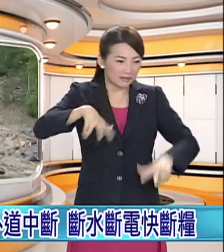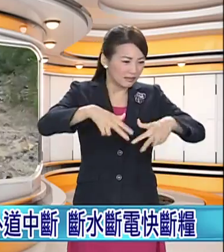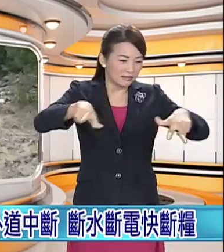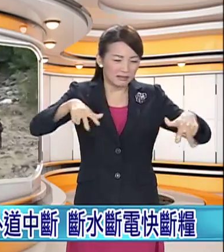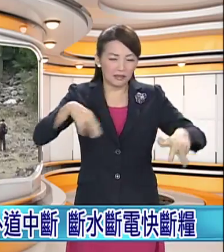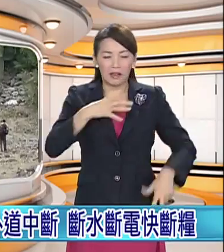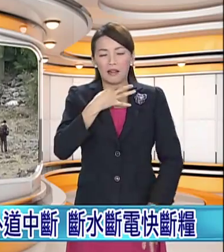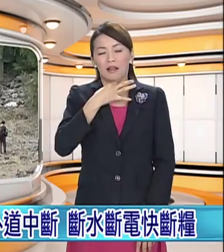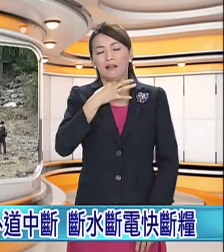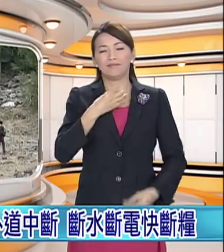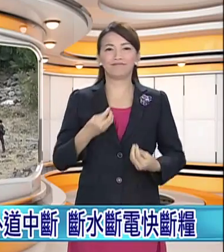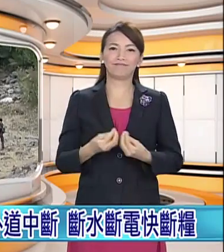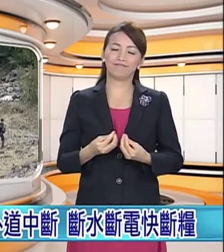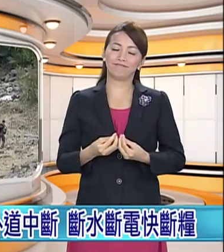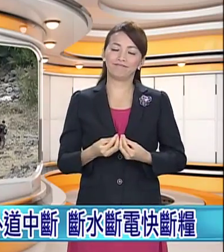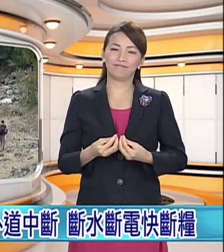要断粮，没有东西可吃。